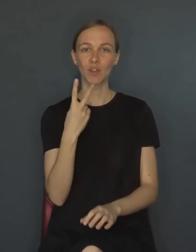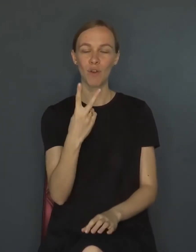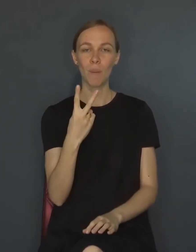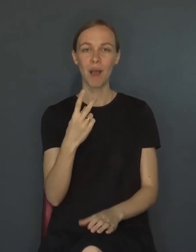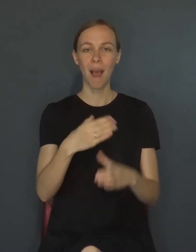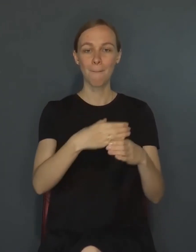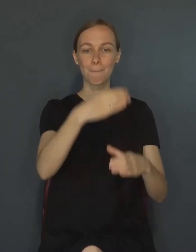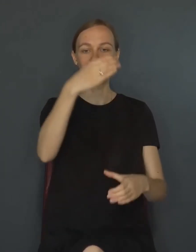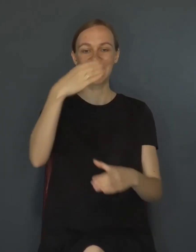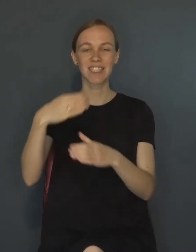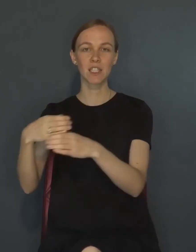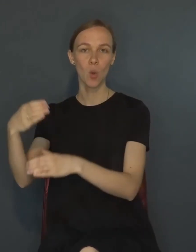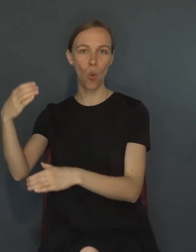– сторожовими вежами.